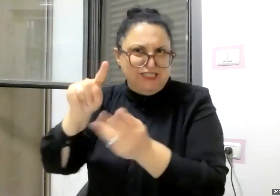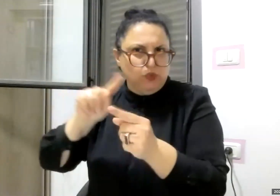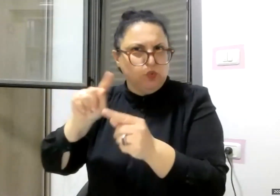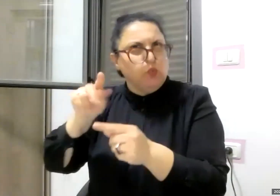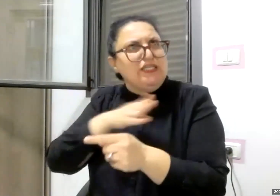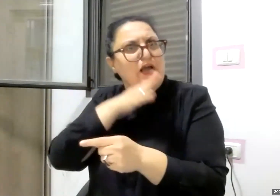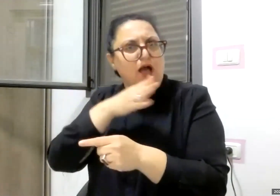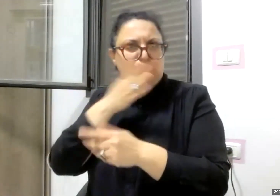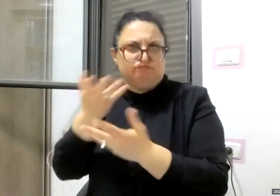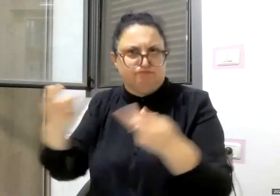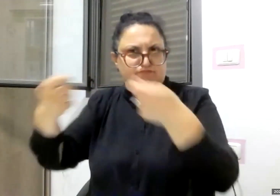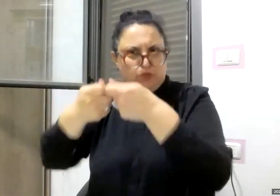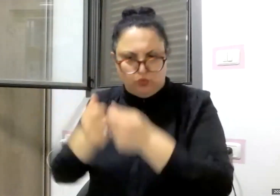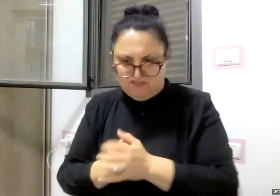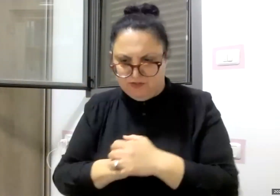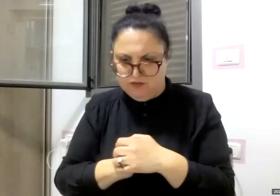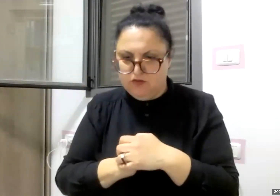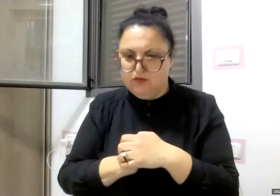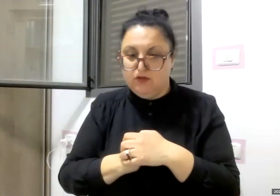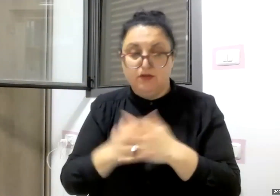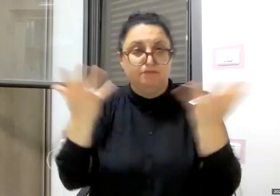נושא או סוגיה משותפת